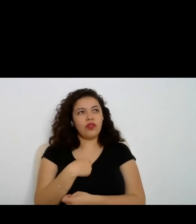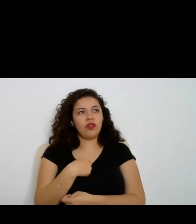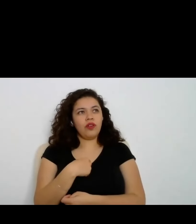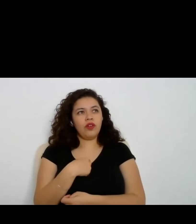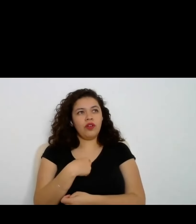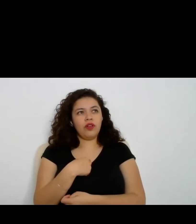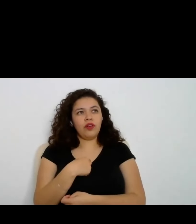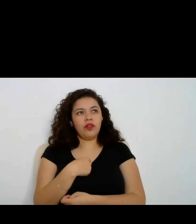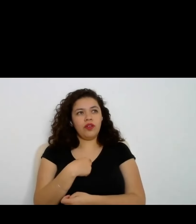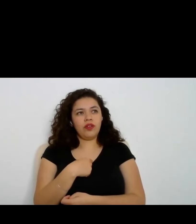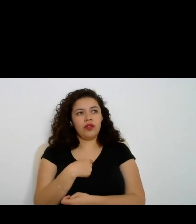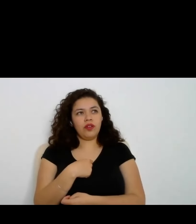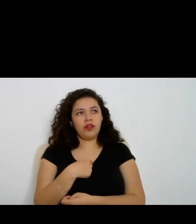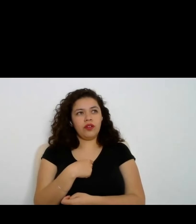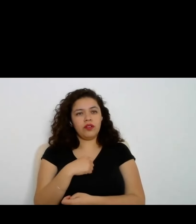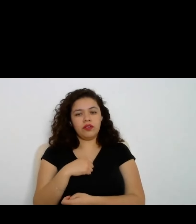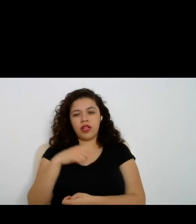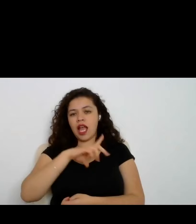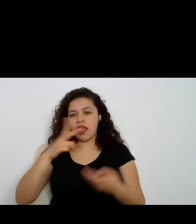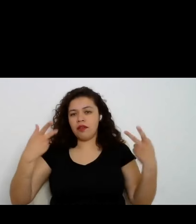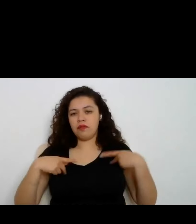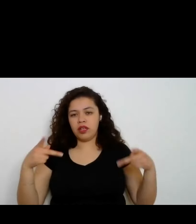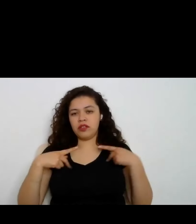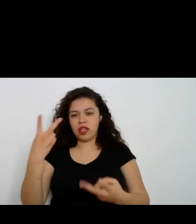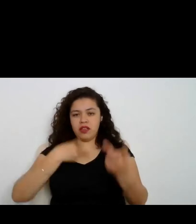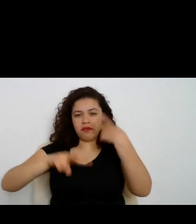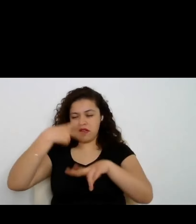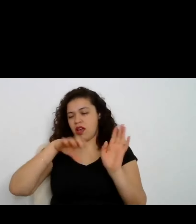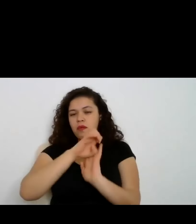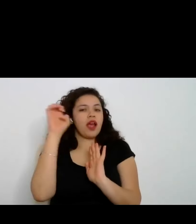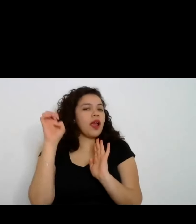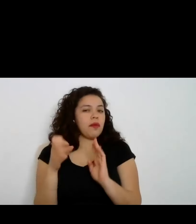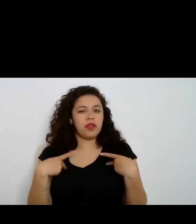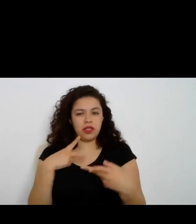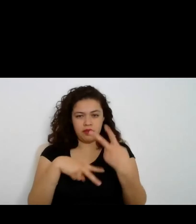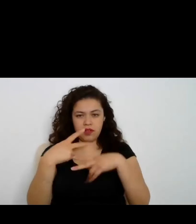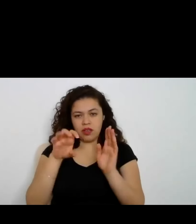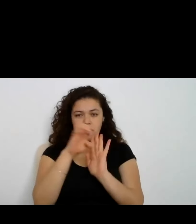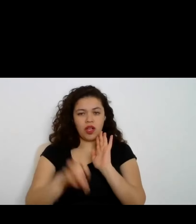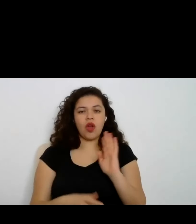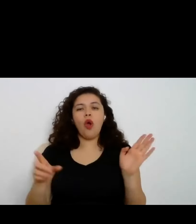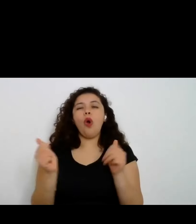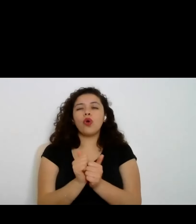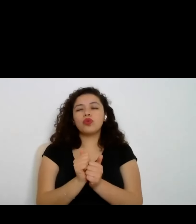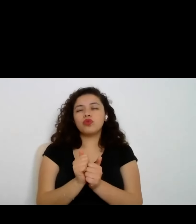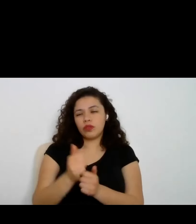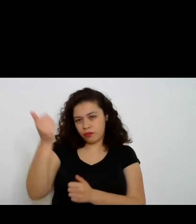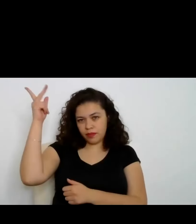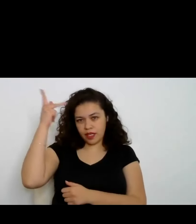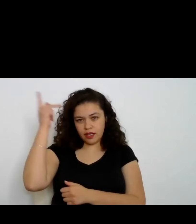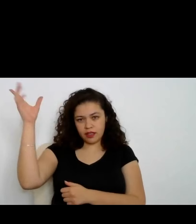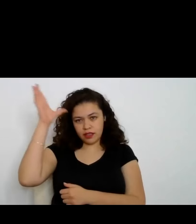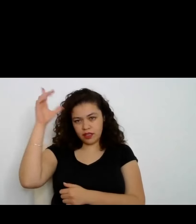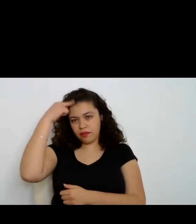que recibo personas, por ejemplo, con parálisis cerebral para